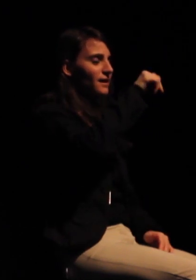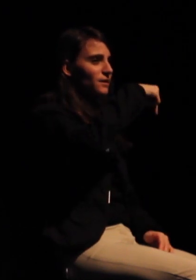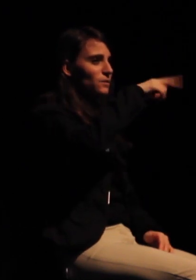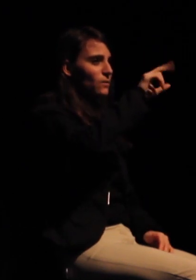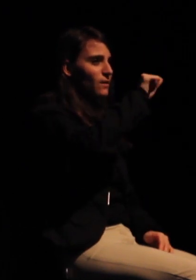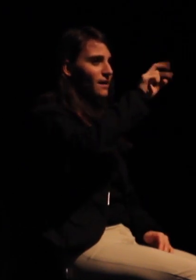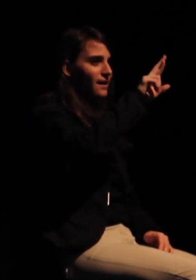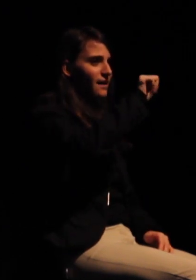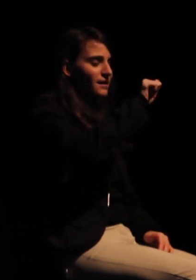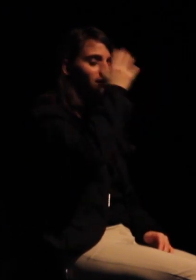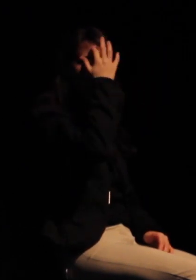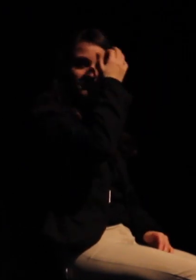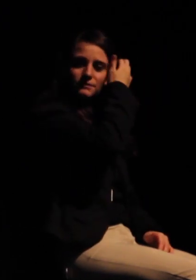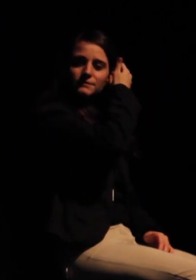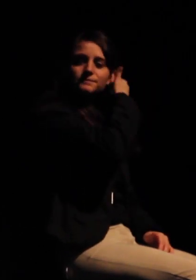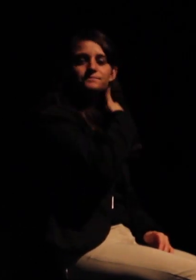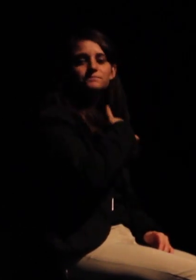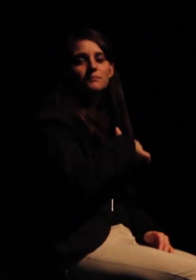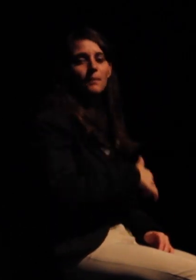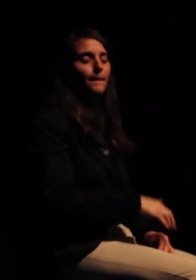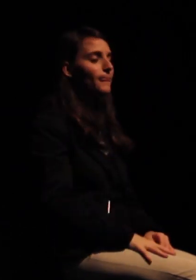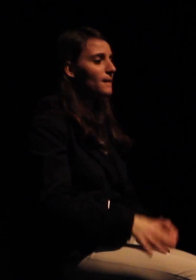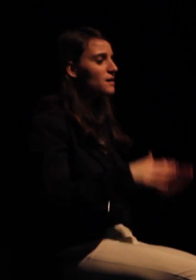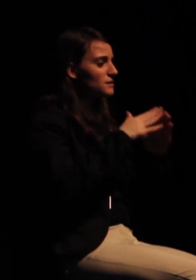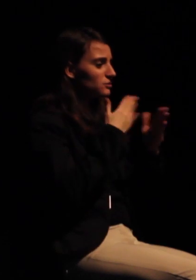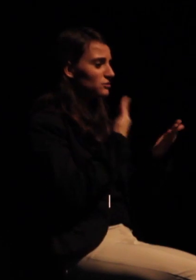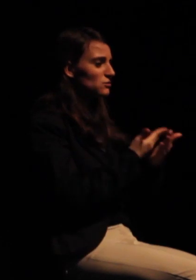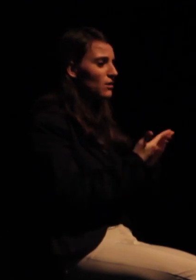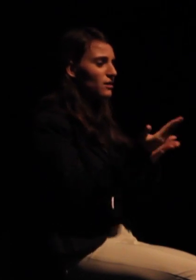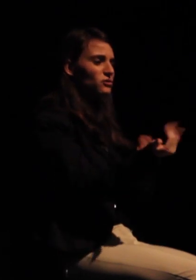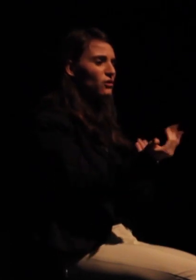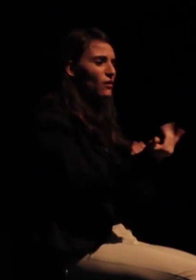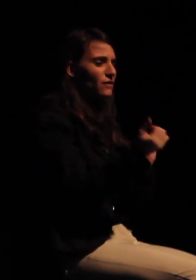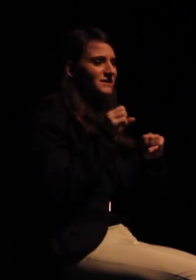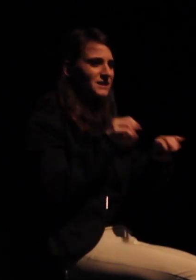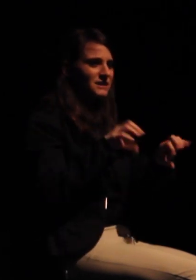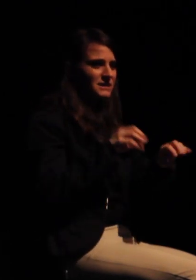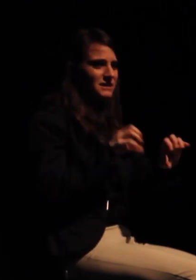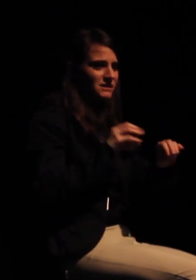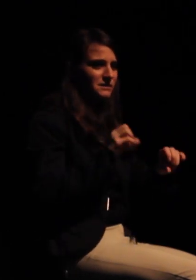naquela época elas faziam normal, né? E eram muito jovens quando davam aulas.